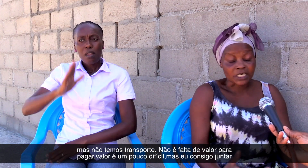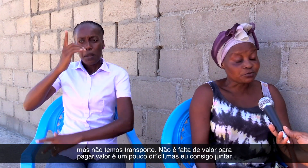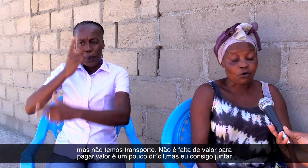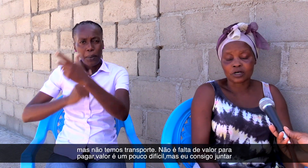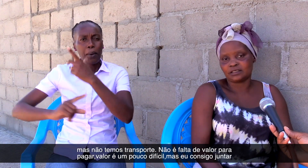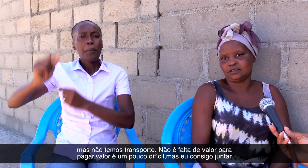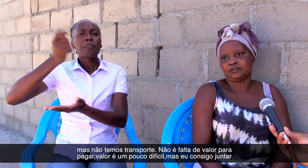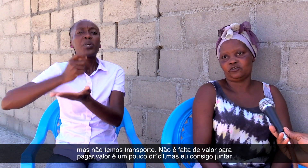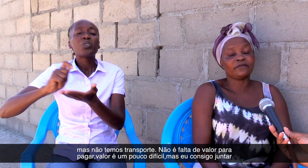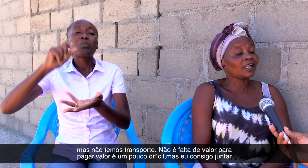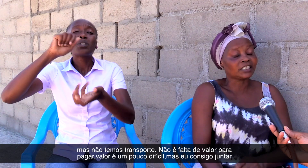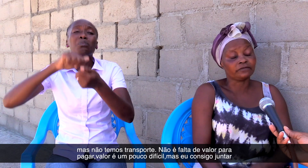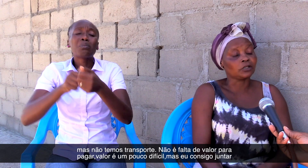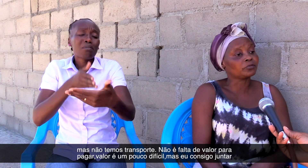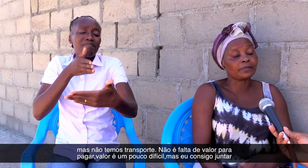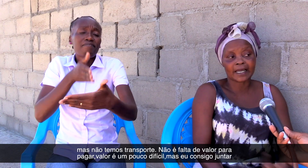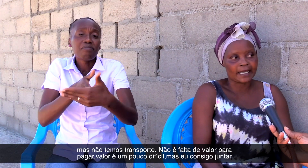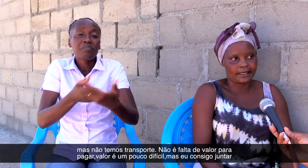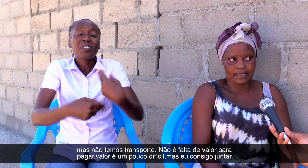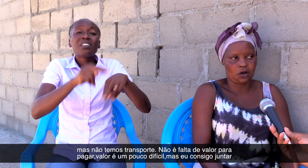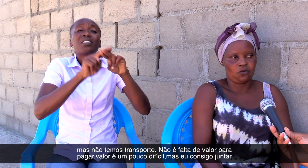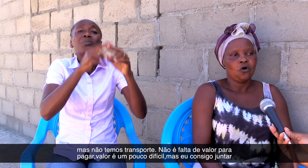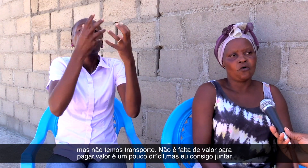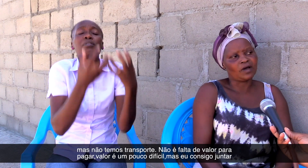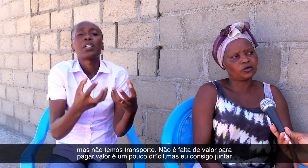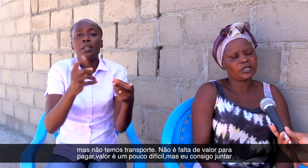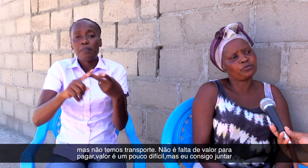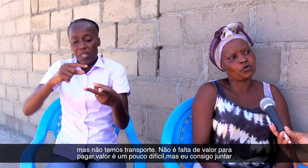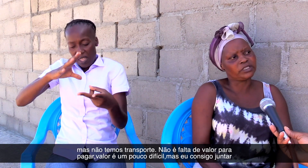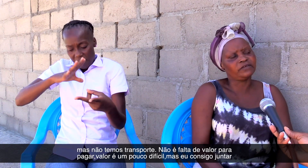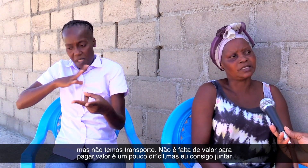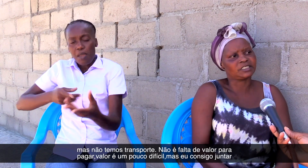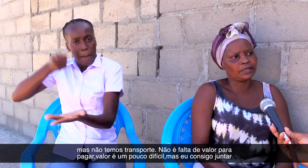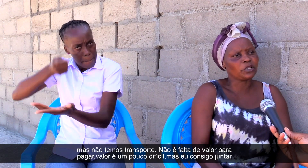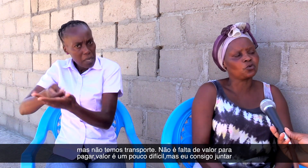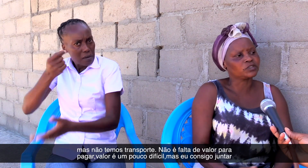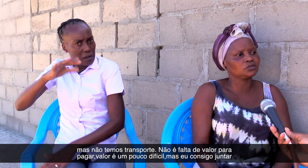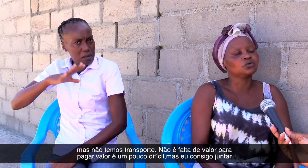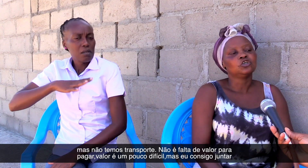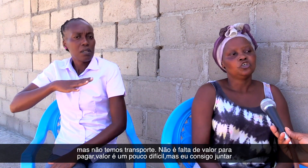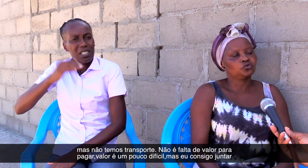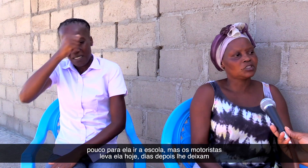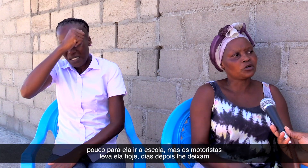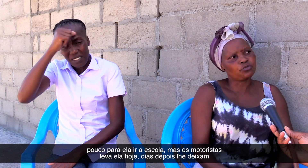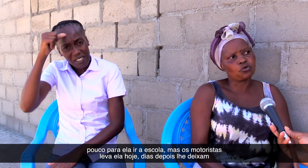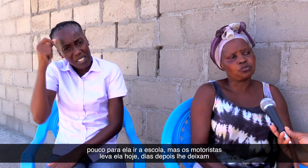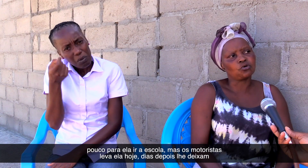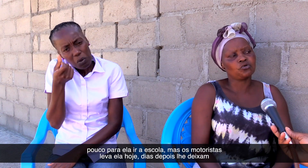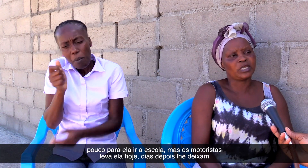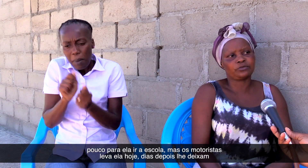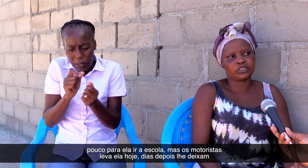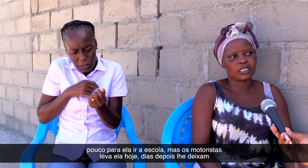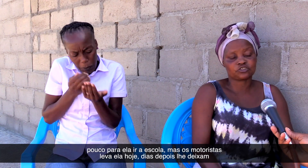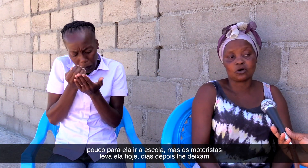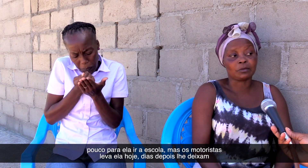temos transporte. Não é falta de valor para pagar, não. O valor é um pouco difícil, mas também eu consigo juntar um pouco